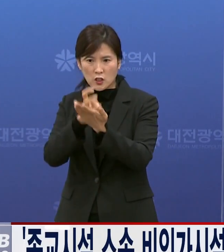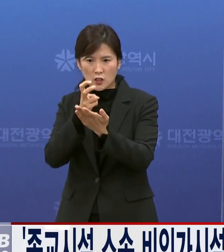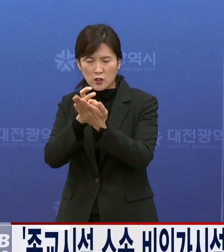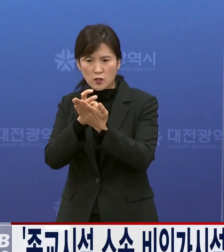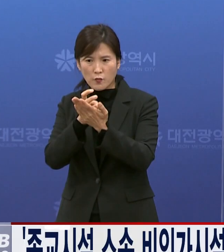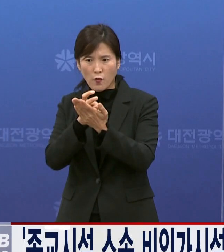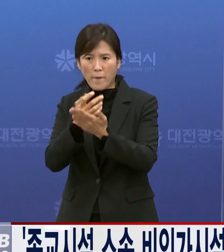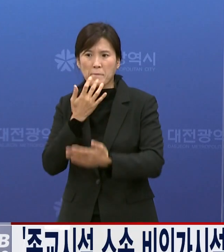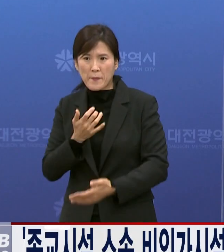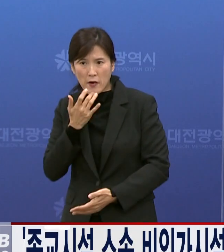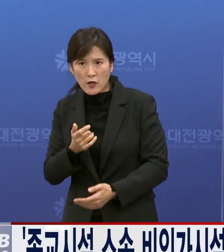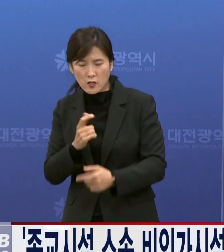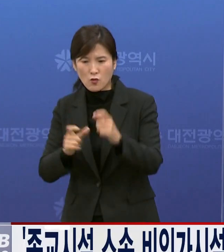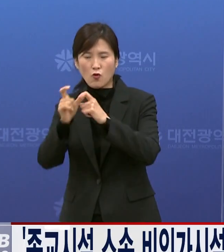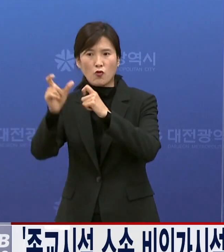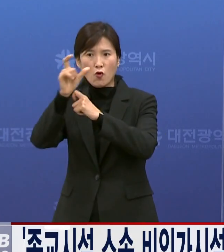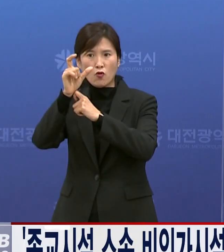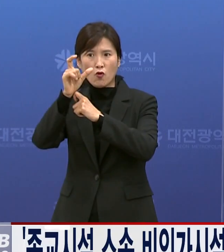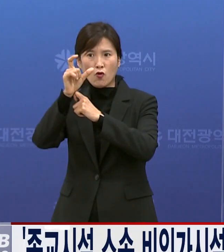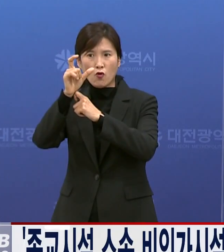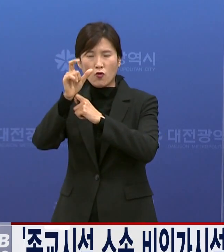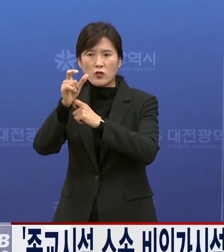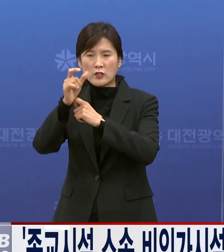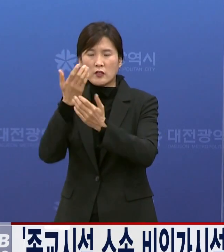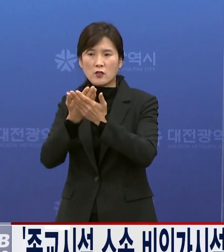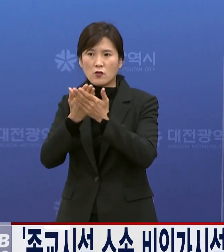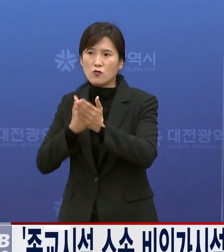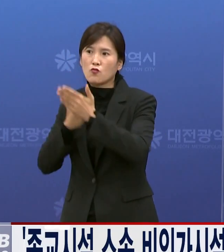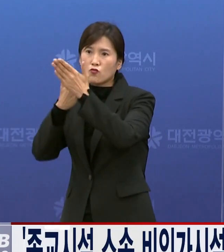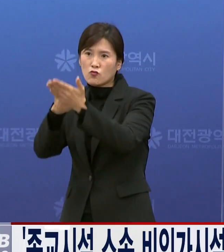사항을 보완해 줄 것을 요청하였습니다.